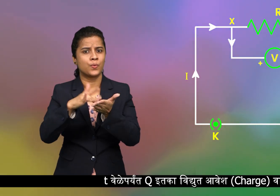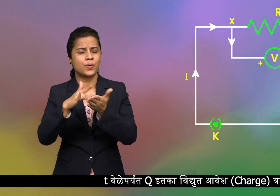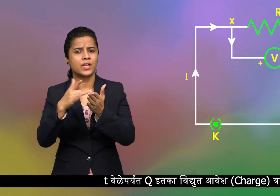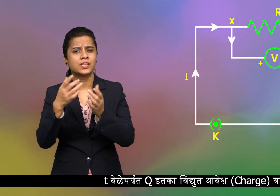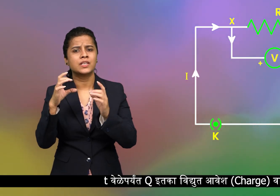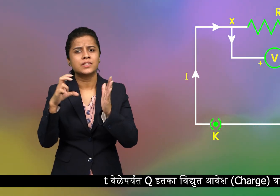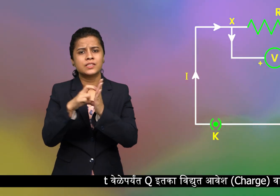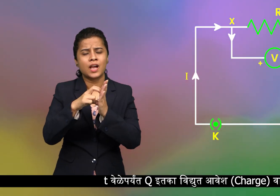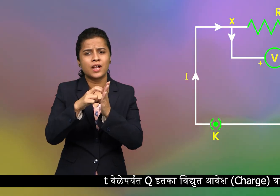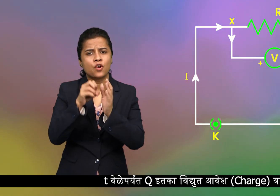वाहतो.